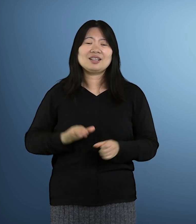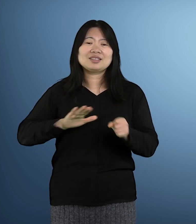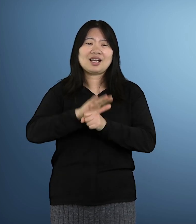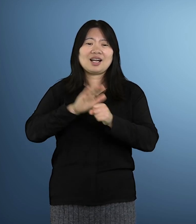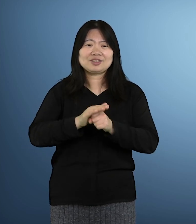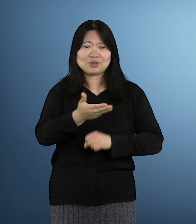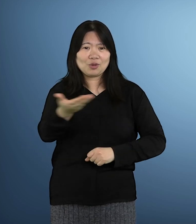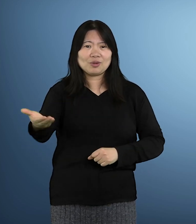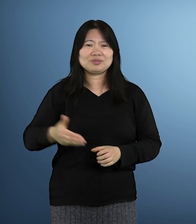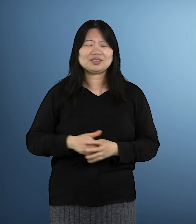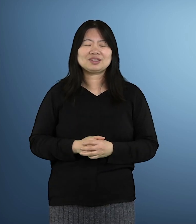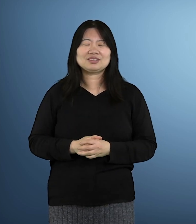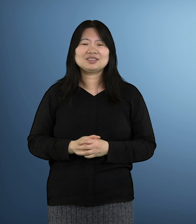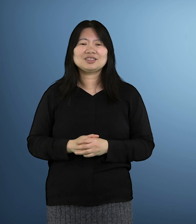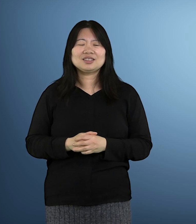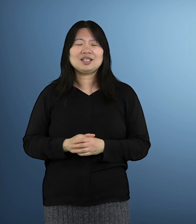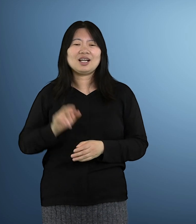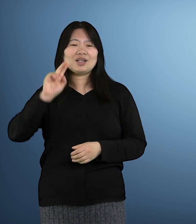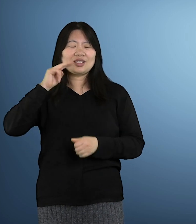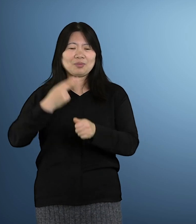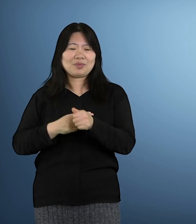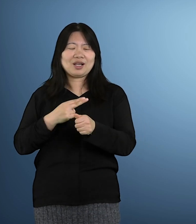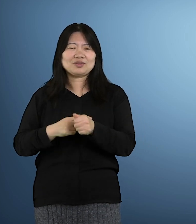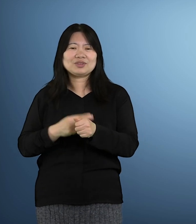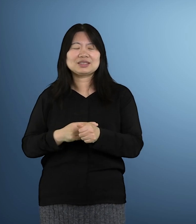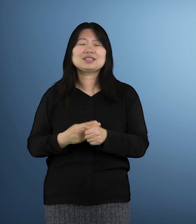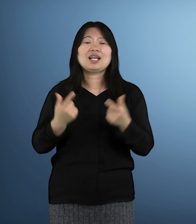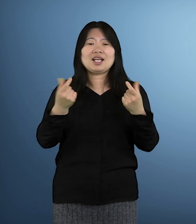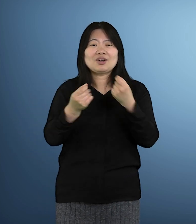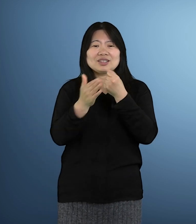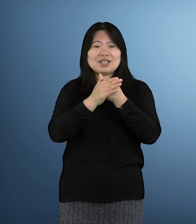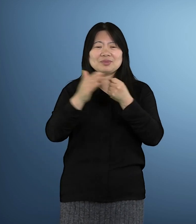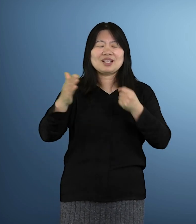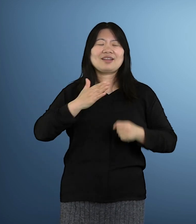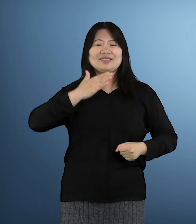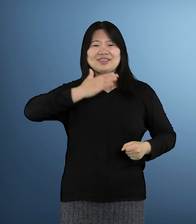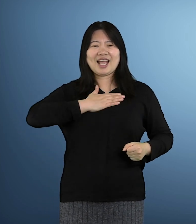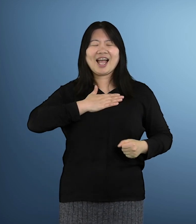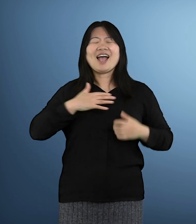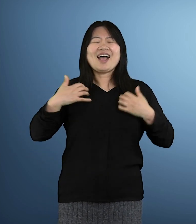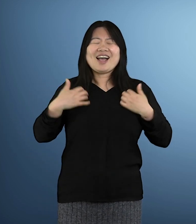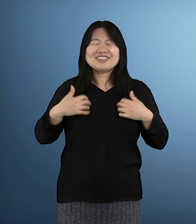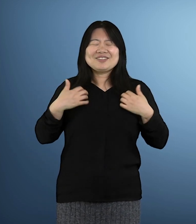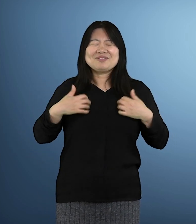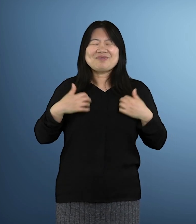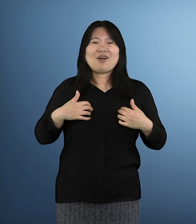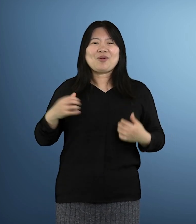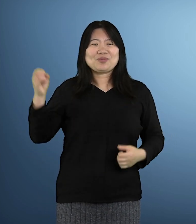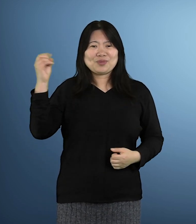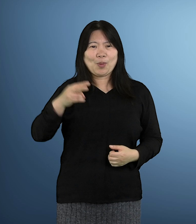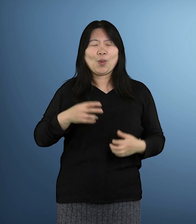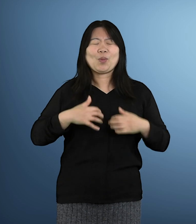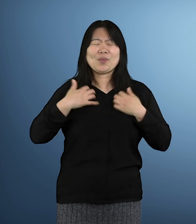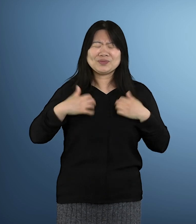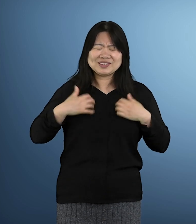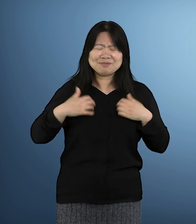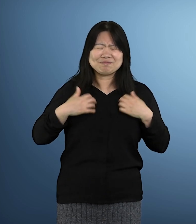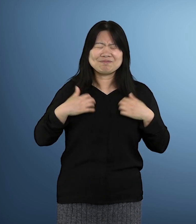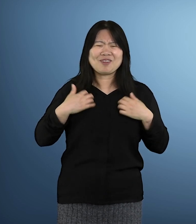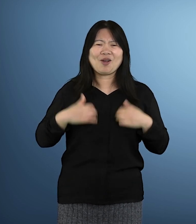여러분, 그러면서 여기 바울이 이로써 나는 기뻐하고 또한